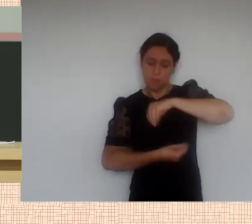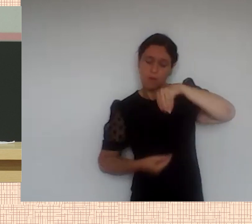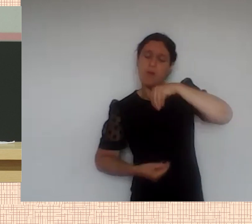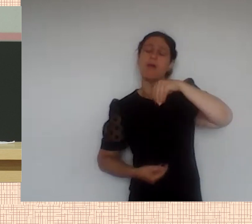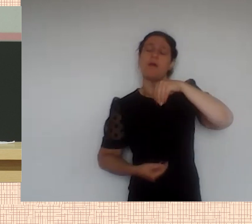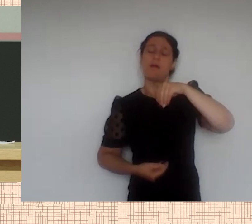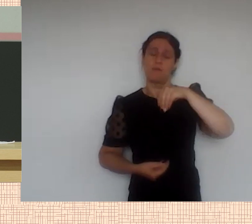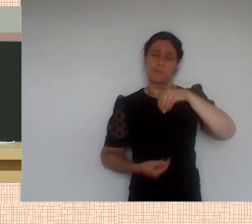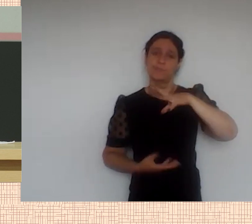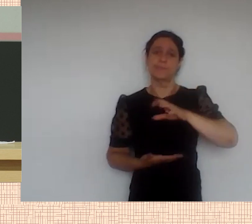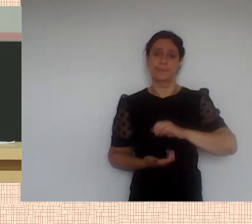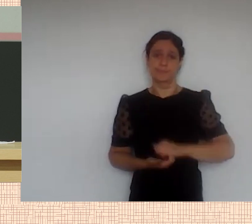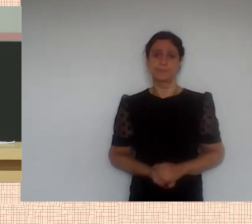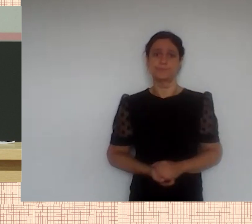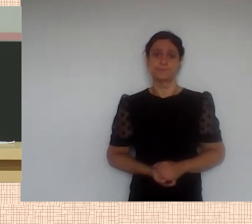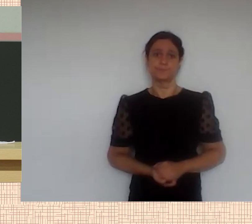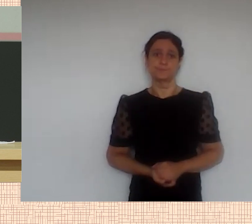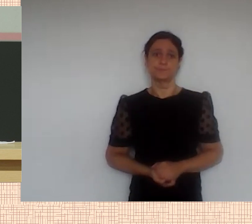não é?